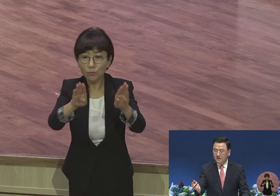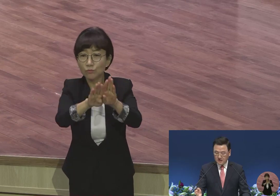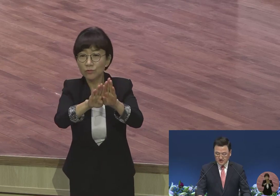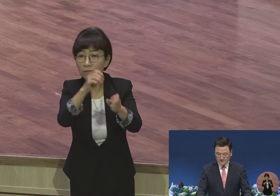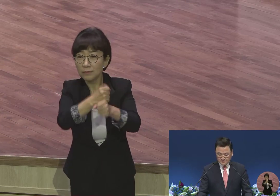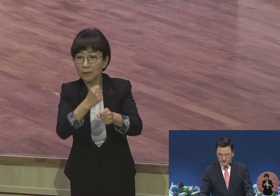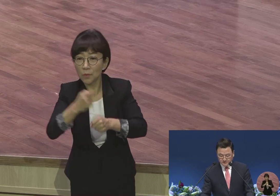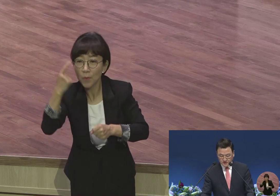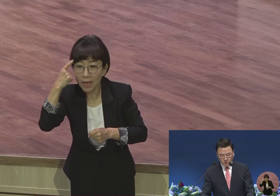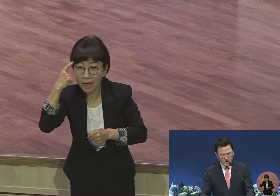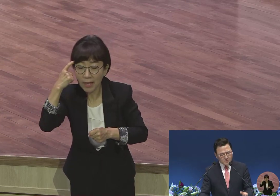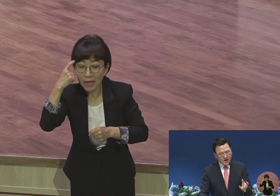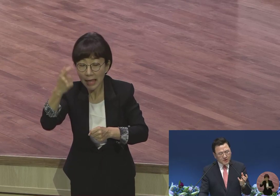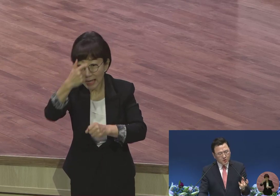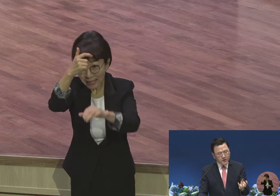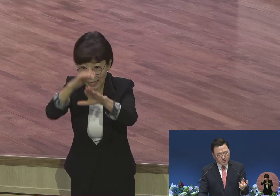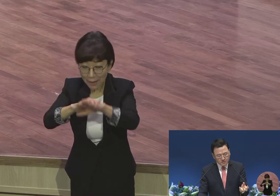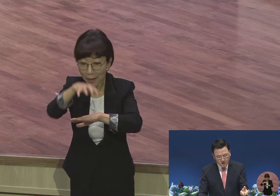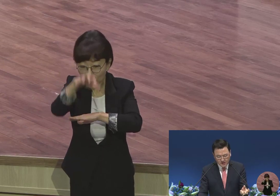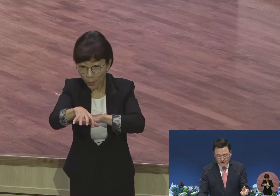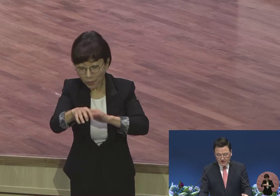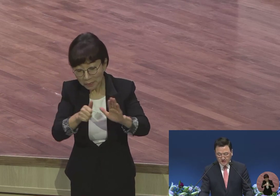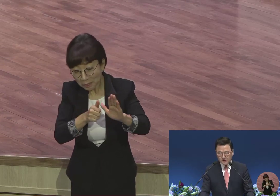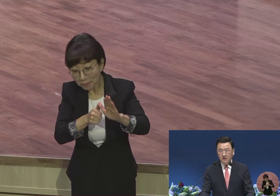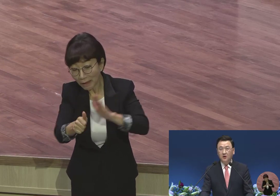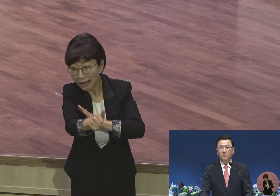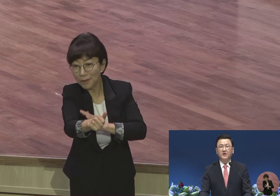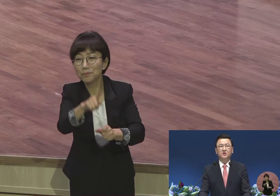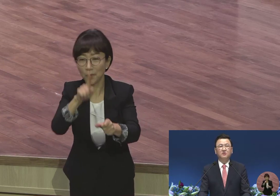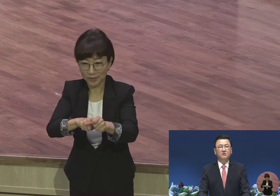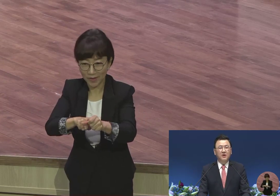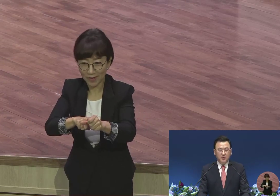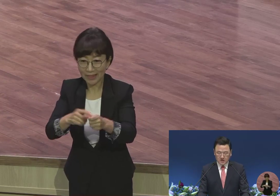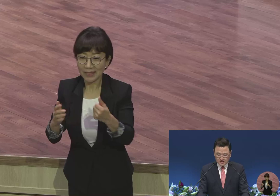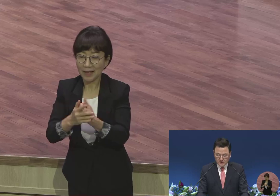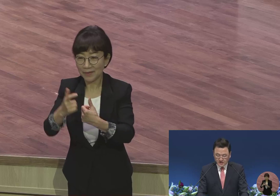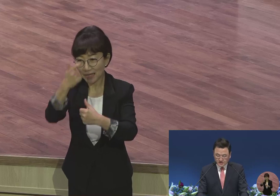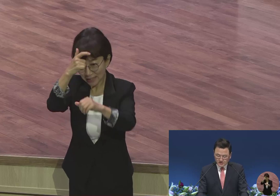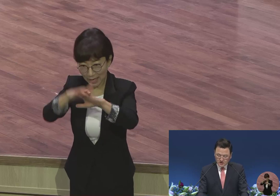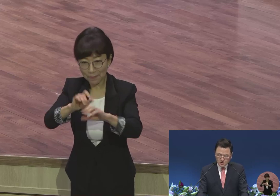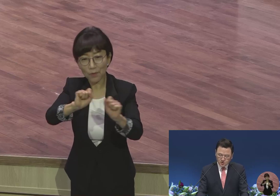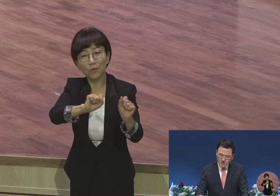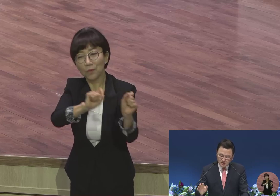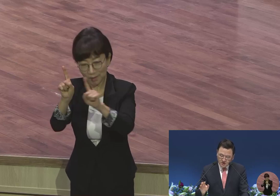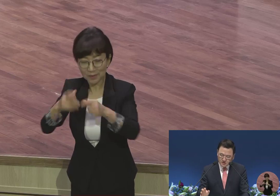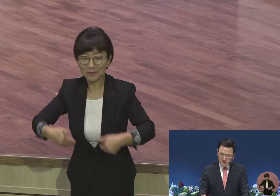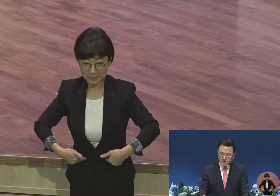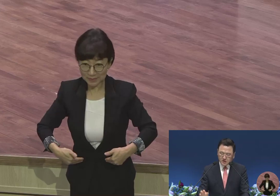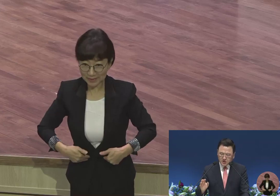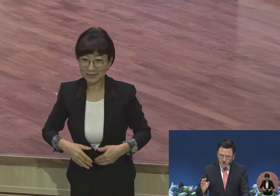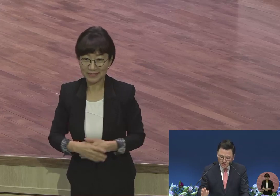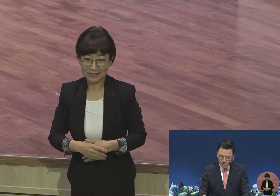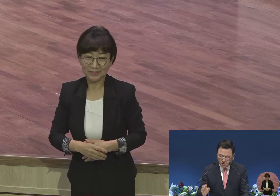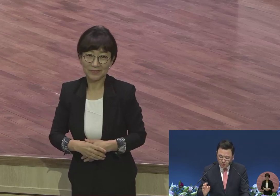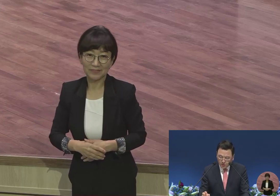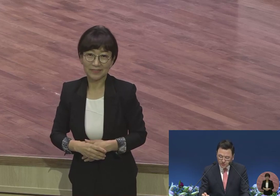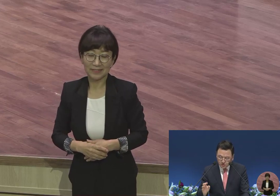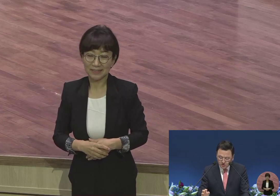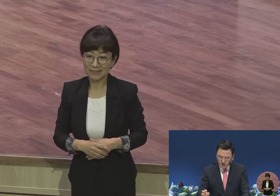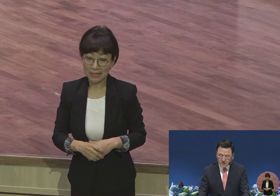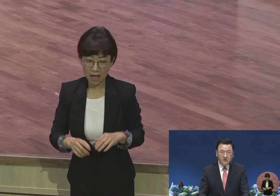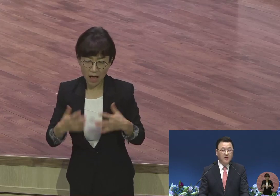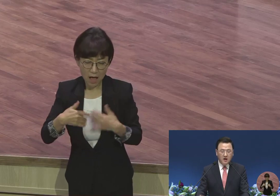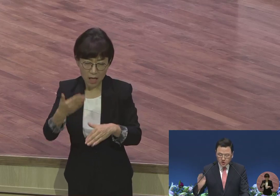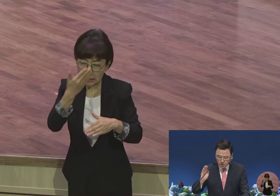백성이 망했는가? 왜 바벨론에 멸망했는가? 왜 성전을 해폐됐는가? 수많은 백성들이 희생되고